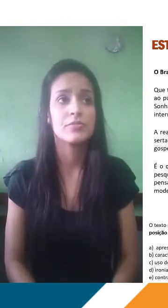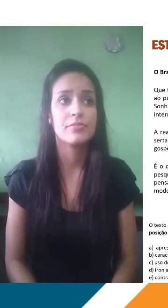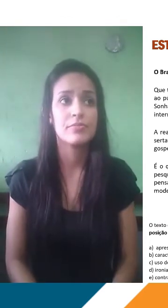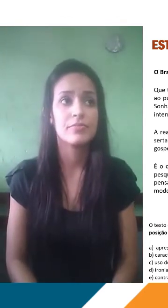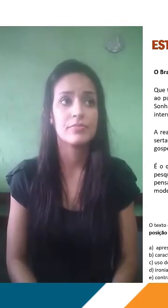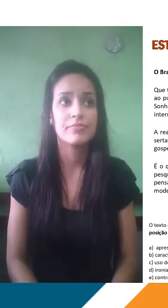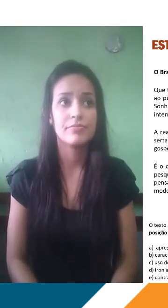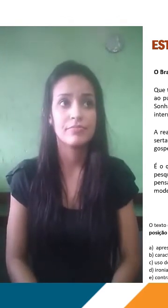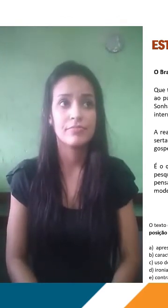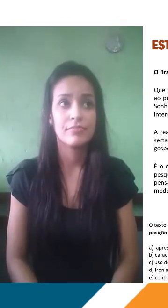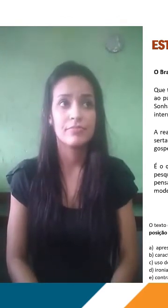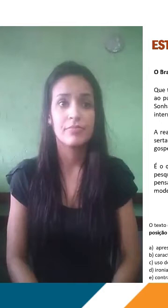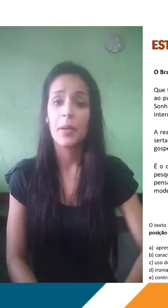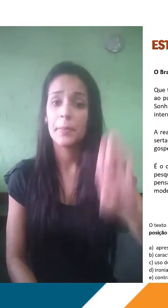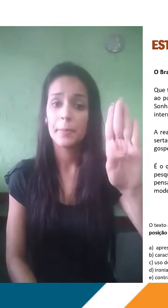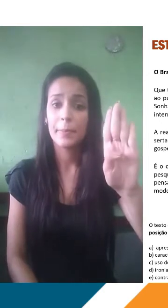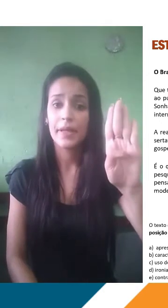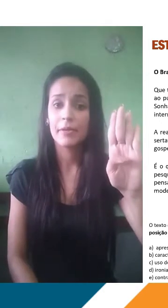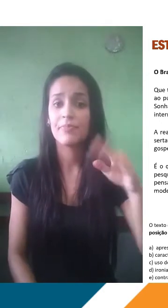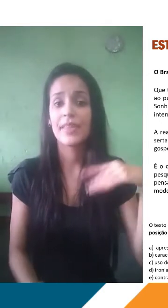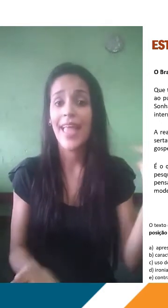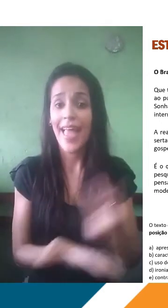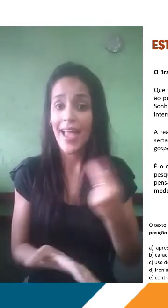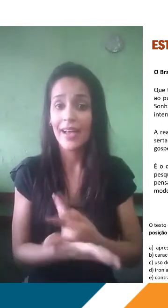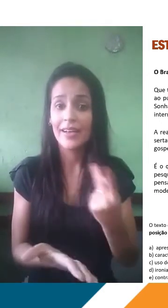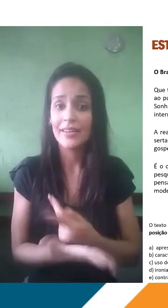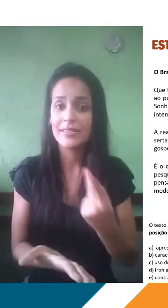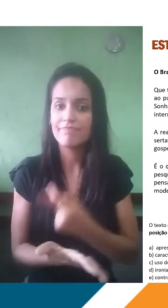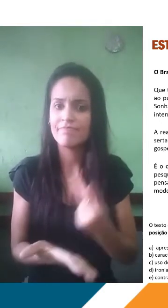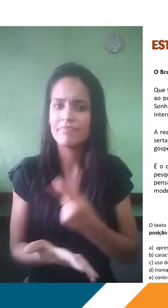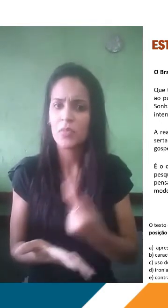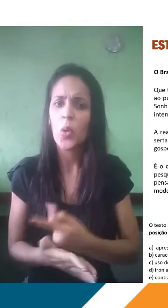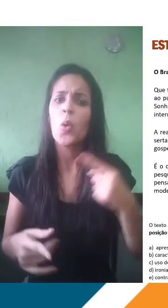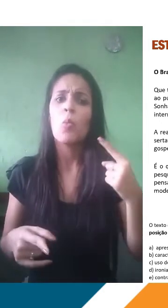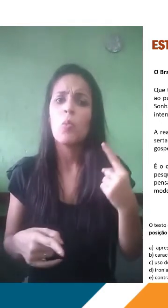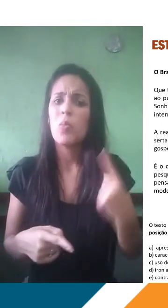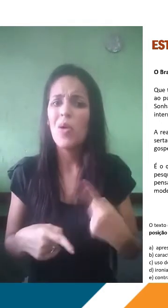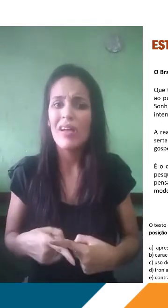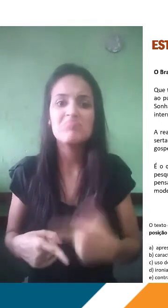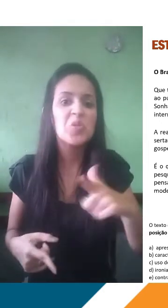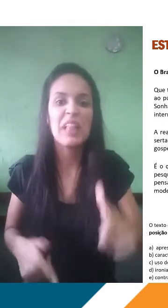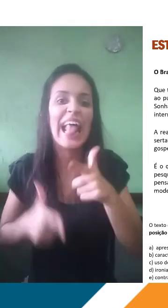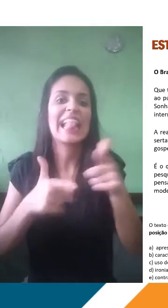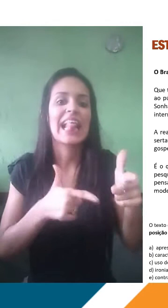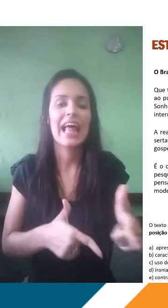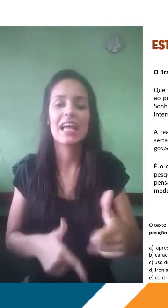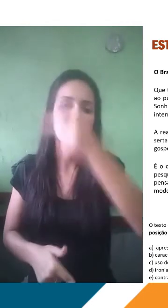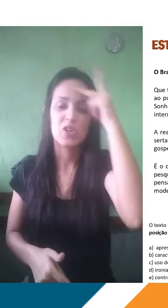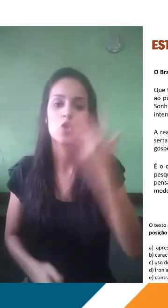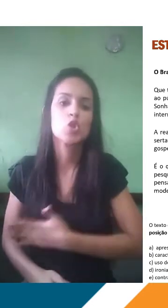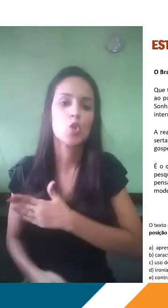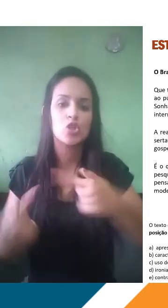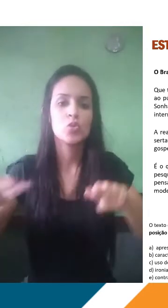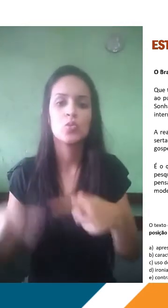pode ser desconsiderada Não há menções no texto sobre estrangeirismos ou ataques a nacionalistas Logo, também podemos